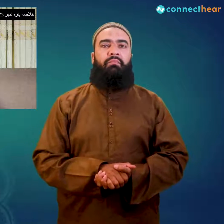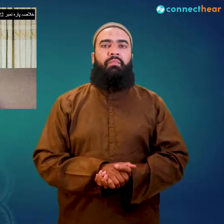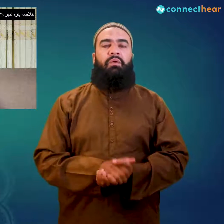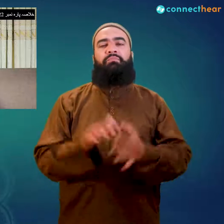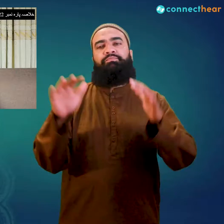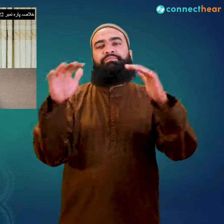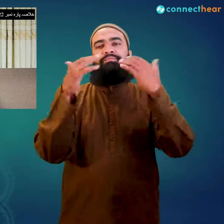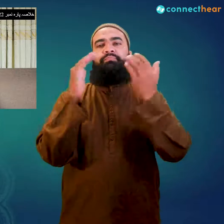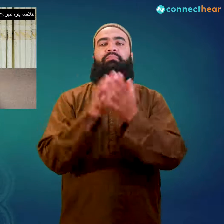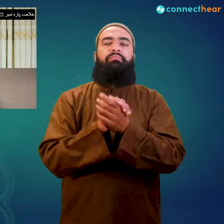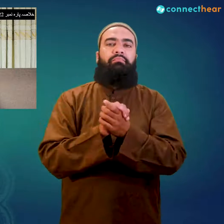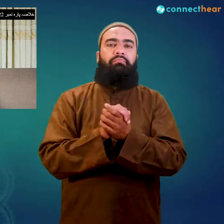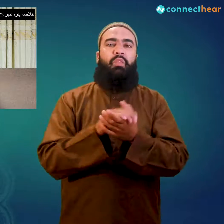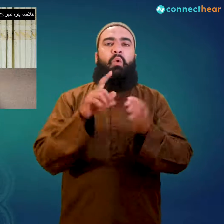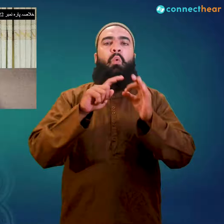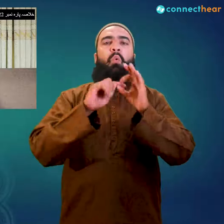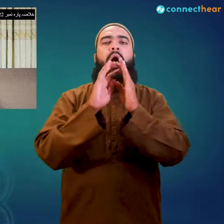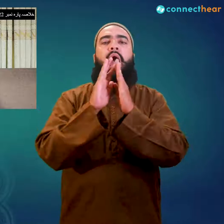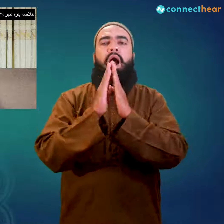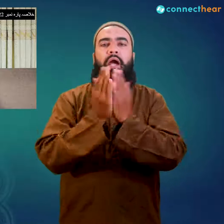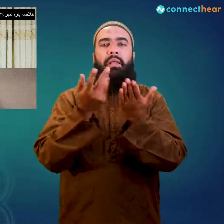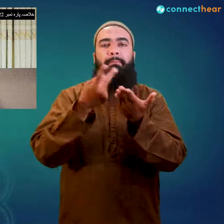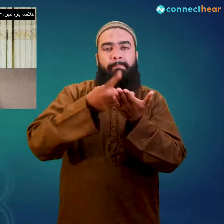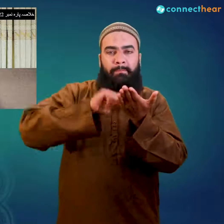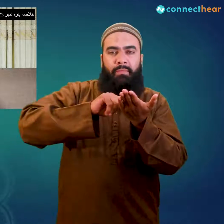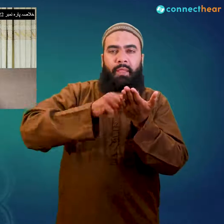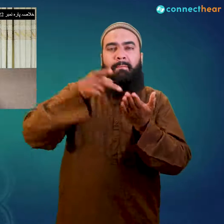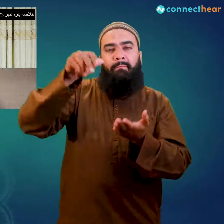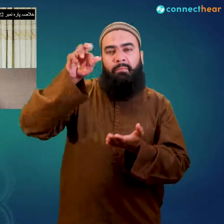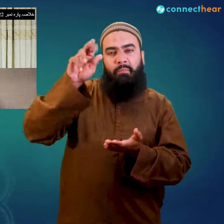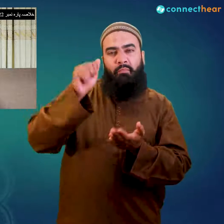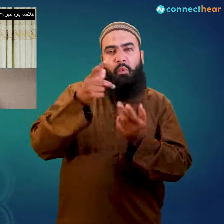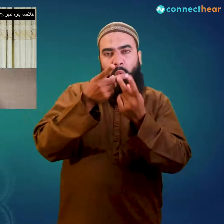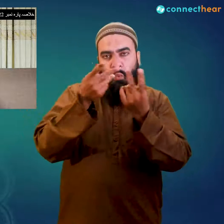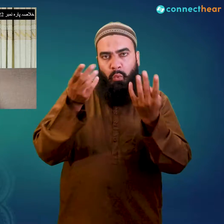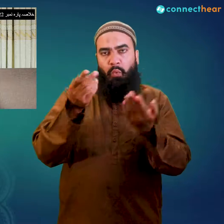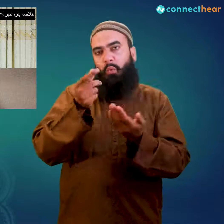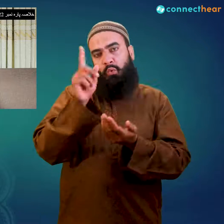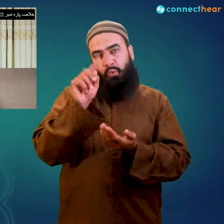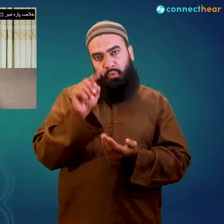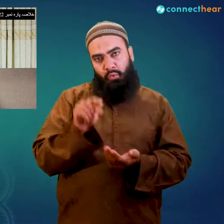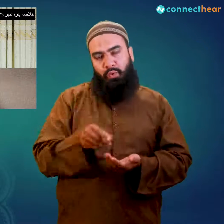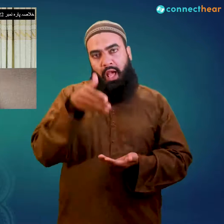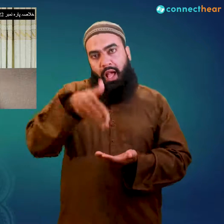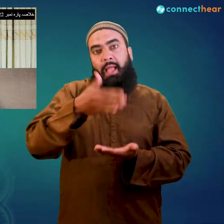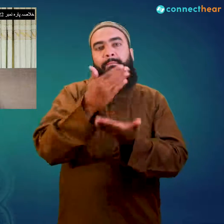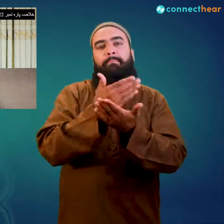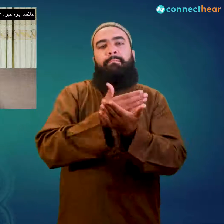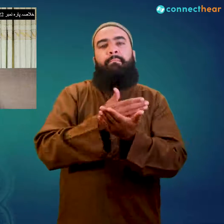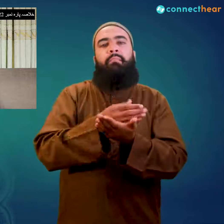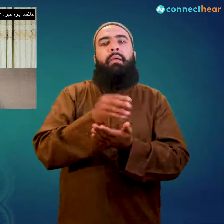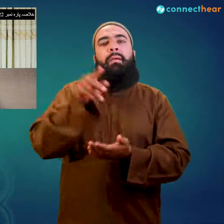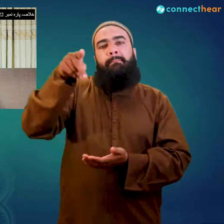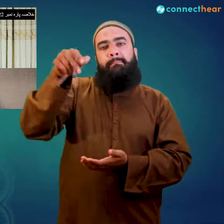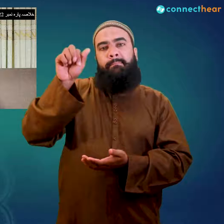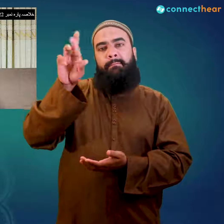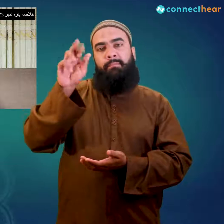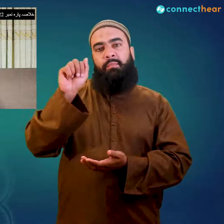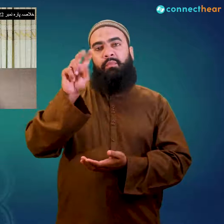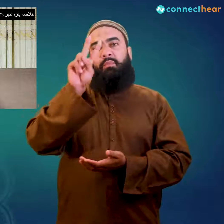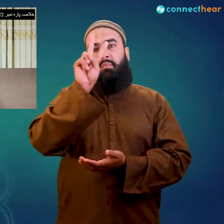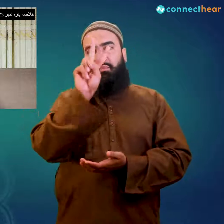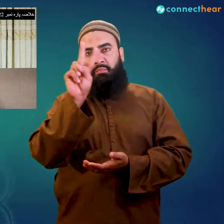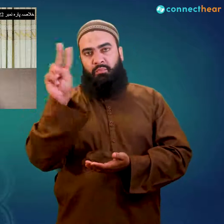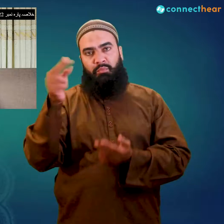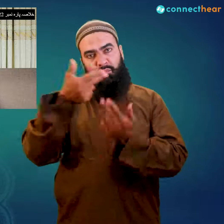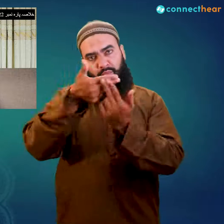ناظرین کرام، قرآن مجید کے پاروں کے خلاصے کے اس پروگرام میں آج پارہ نمبر 22